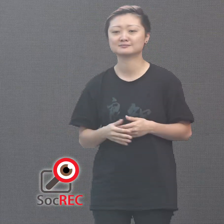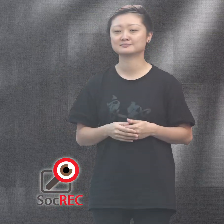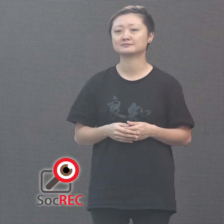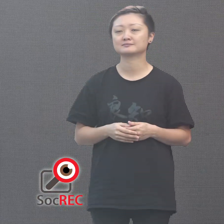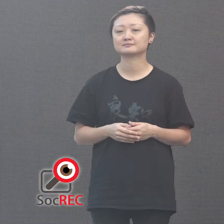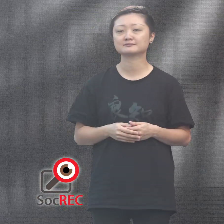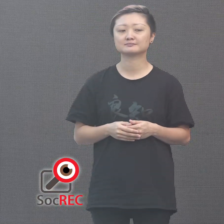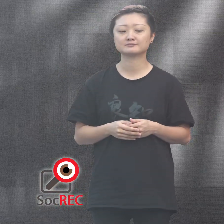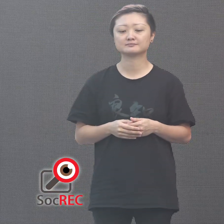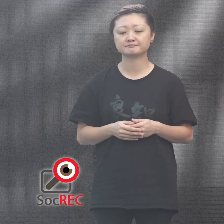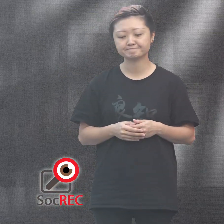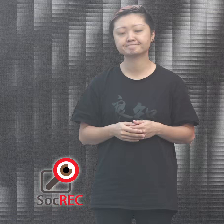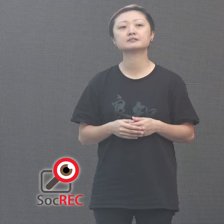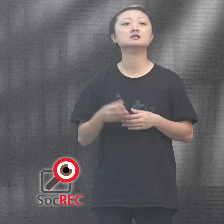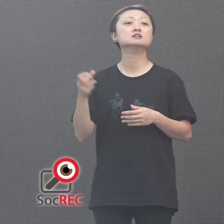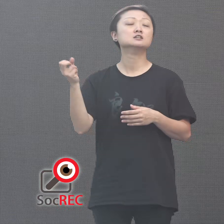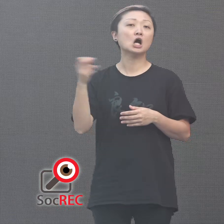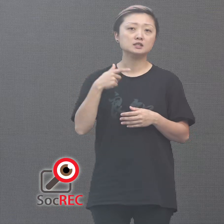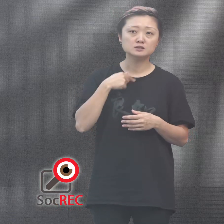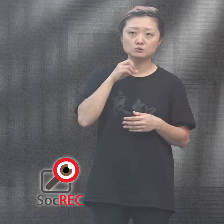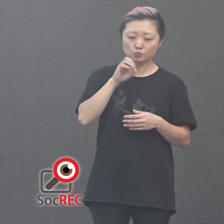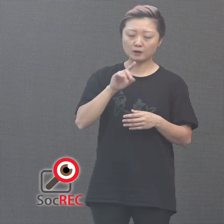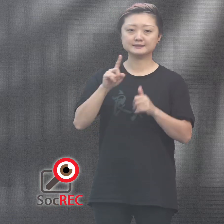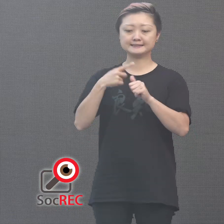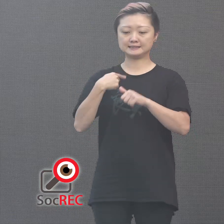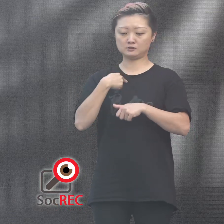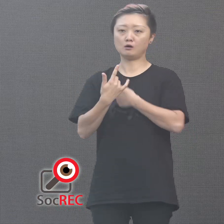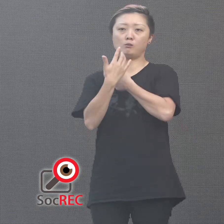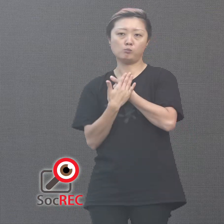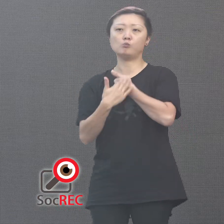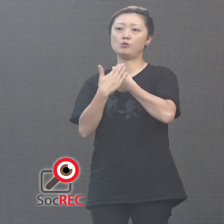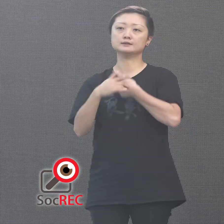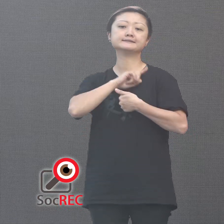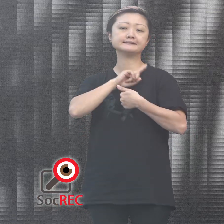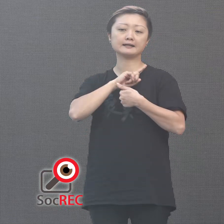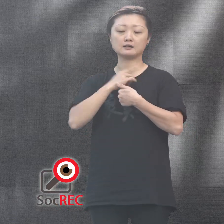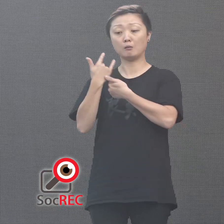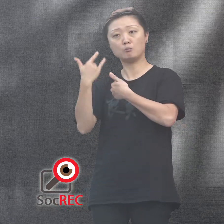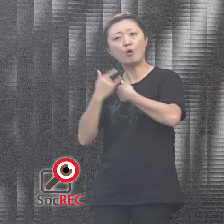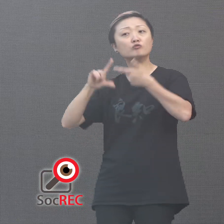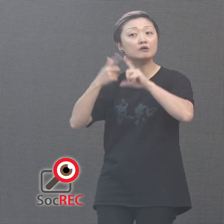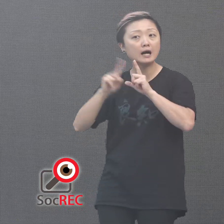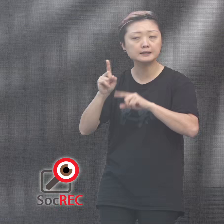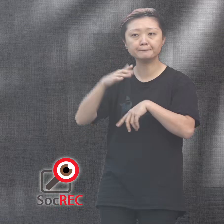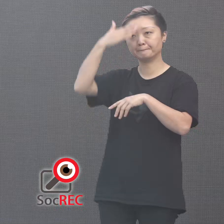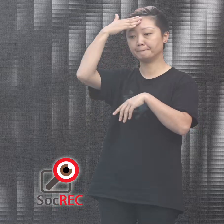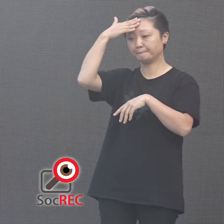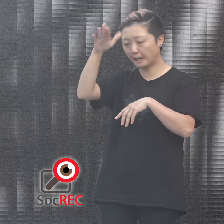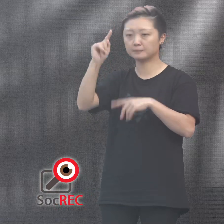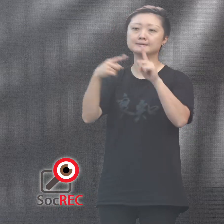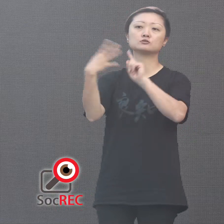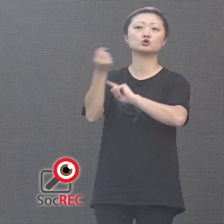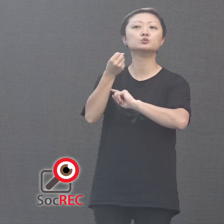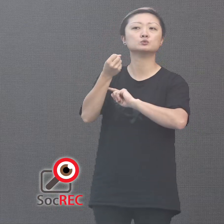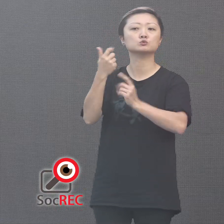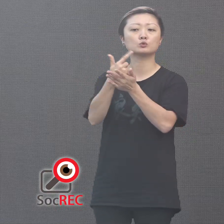大家要明白到嘅就係、是我哋要去保障自己嘅時候咧，我哋都要理解一啲國際慣例嘅一啲嘅權利嘅。例如我